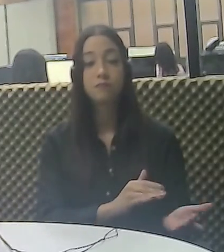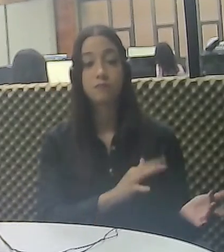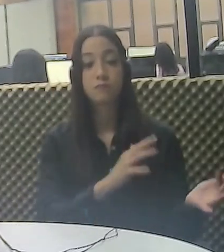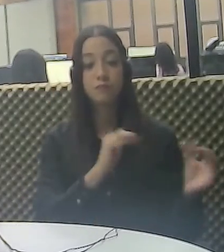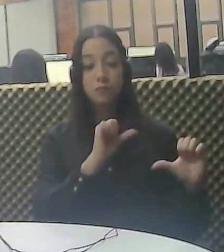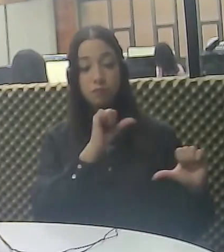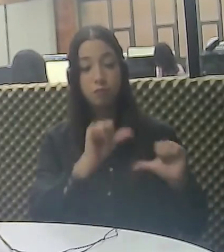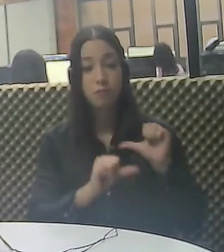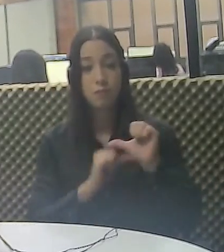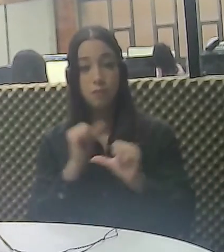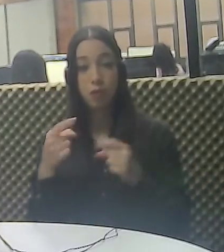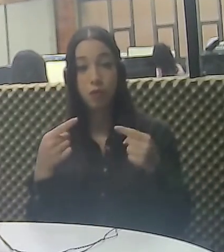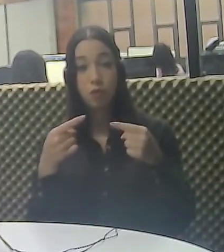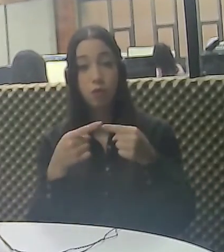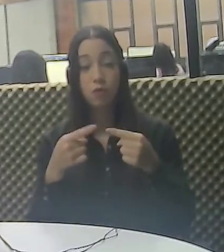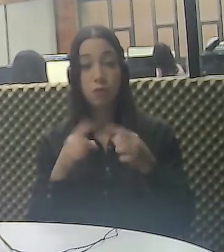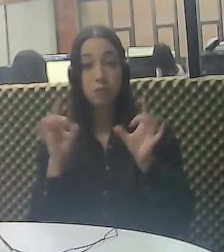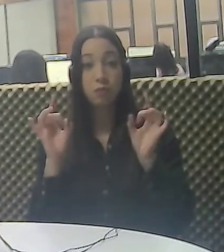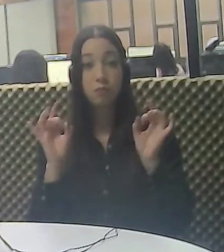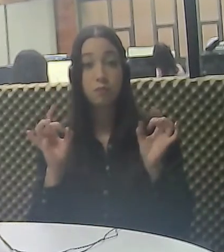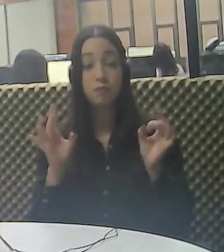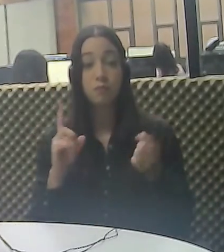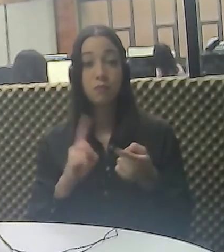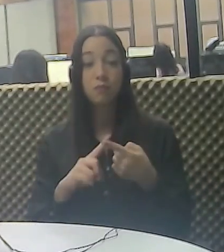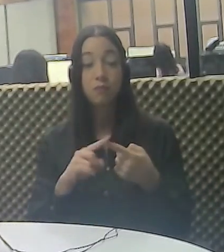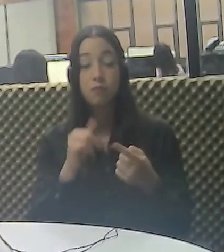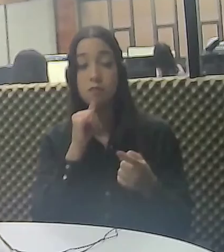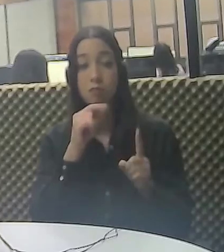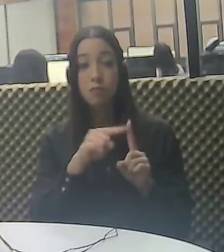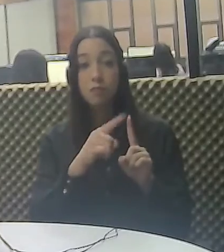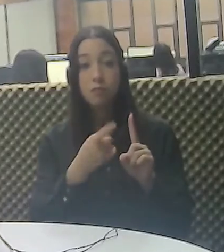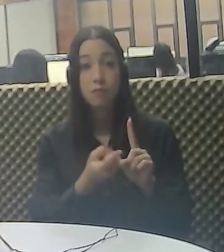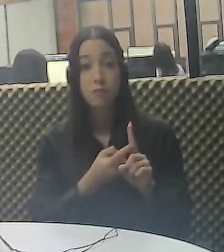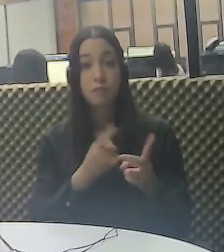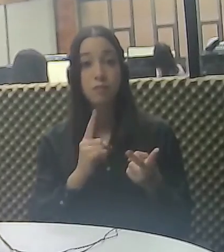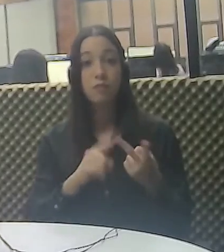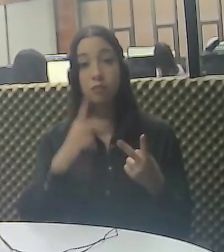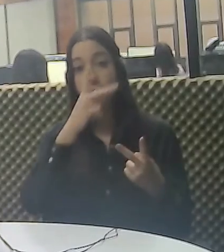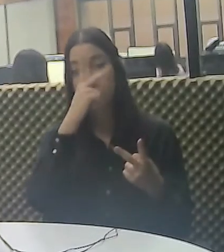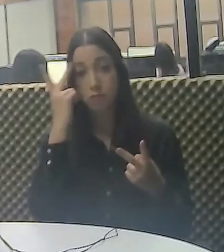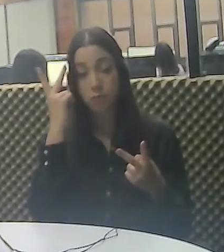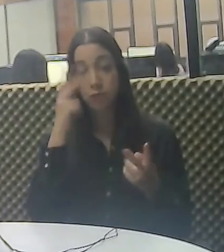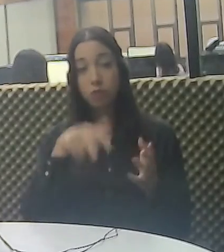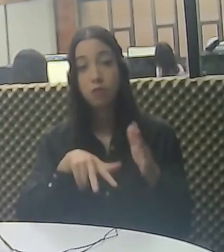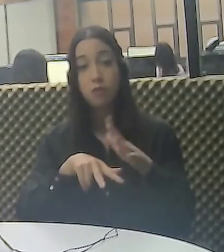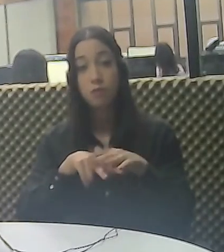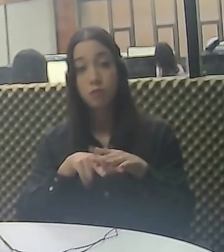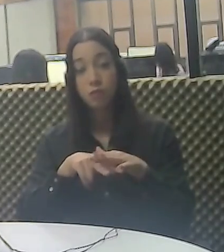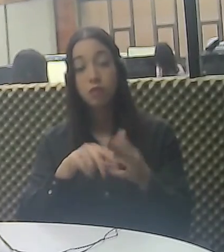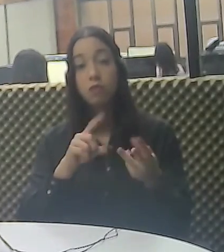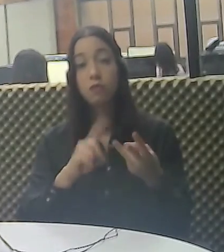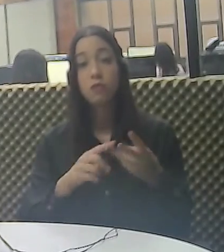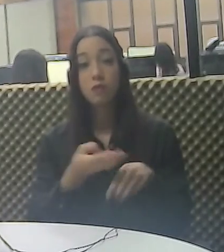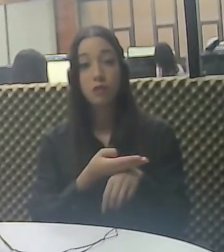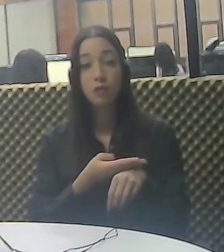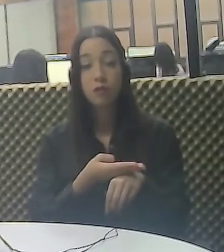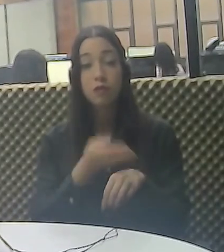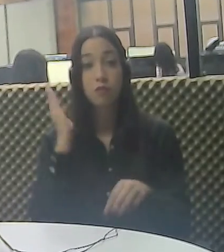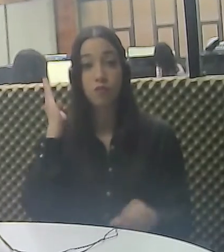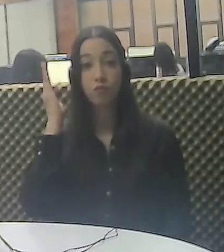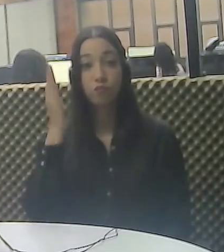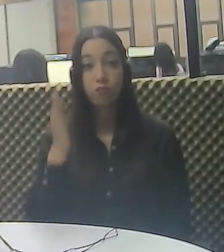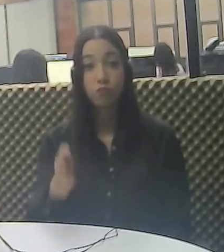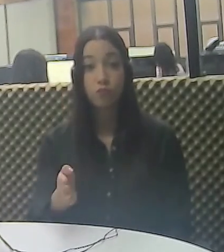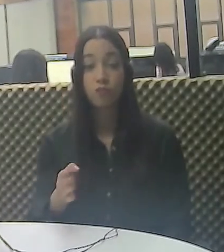quem se encaixa em condições específicas como gestantes pessoas em período de internação e em tratamentos contínuos